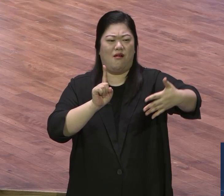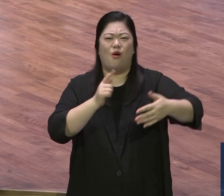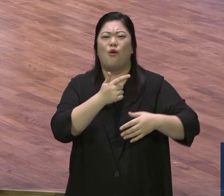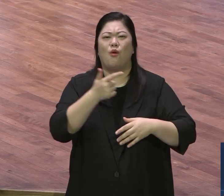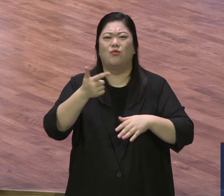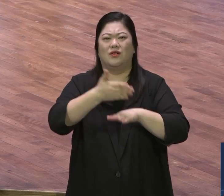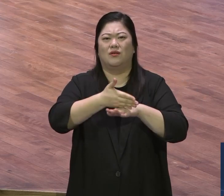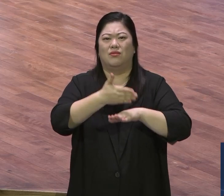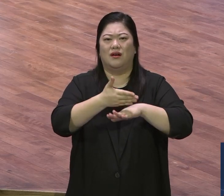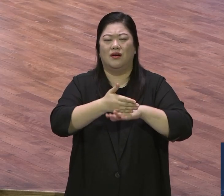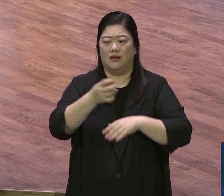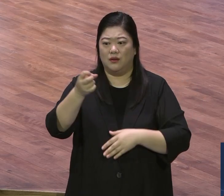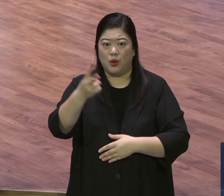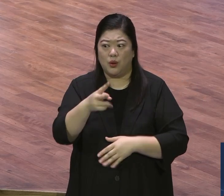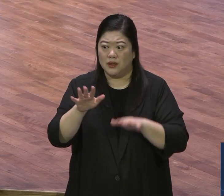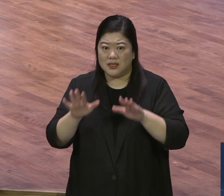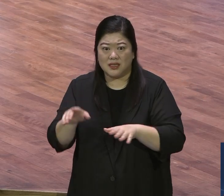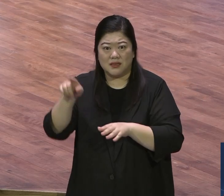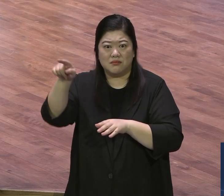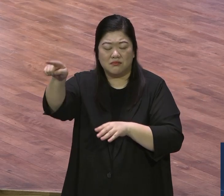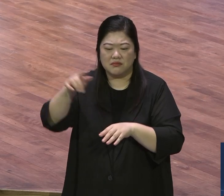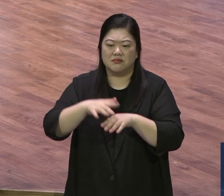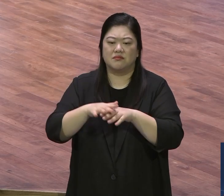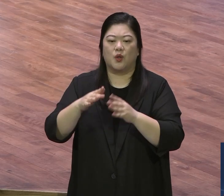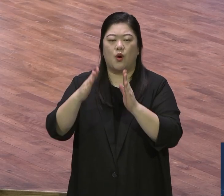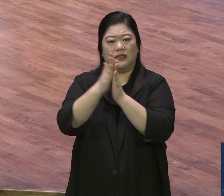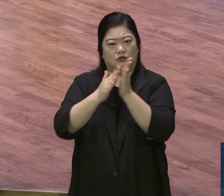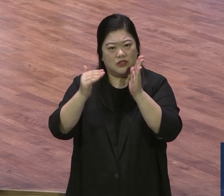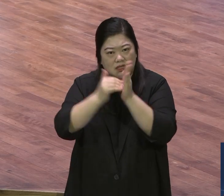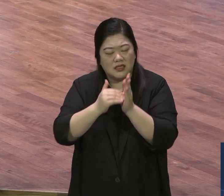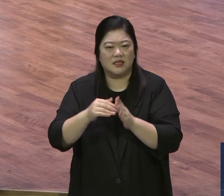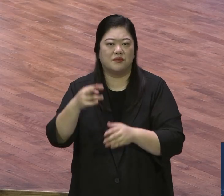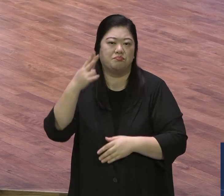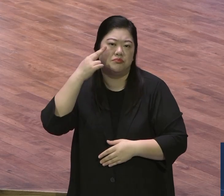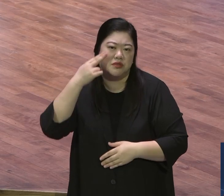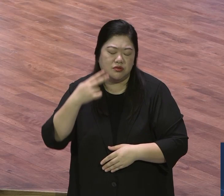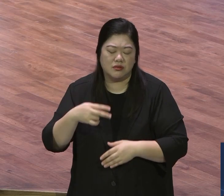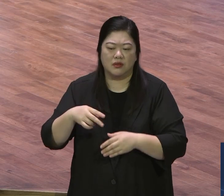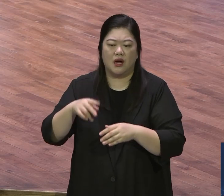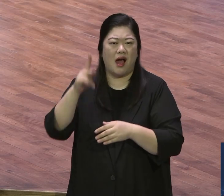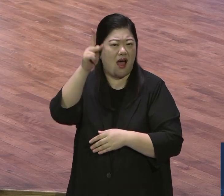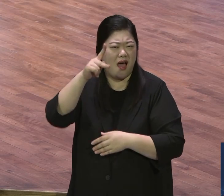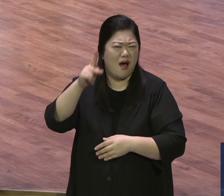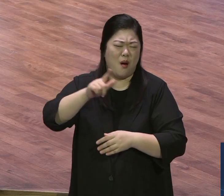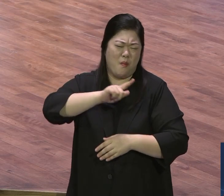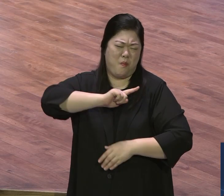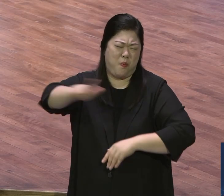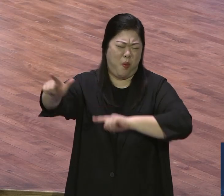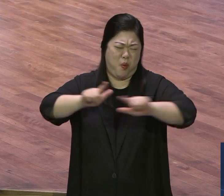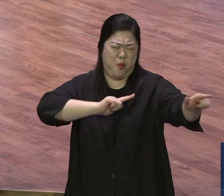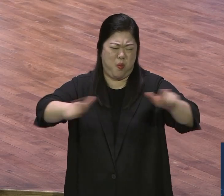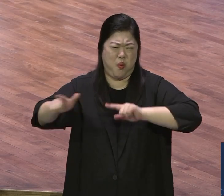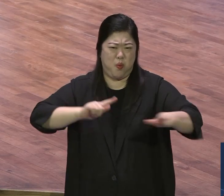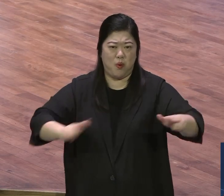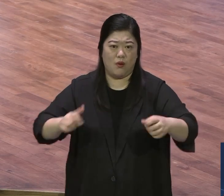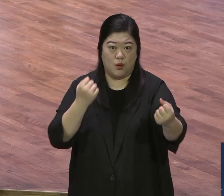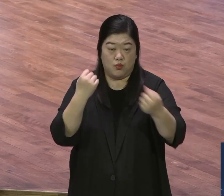초월해서 이렇게 또 들어와서 함께 예배드리게 되니까 전보다 더